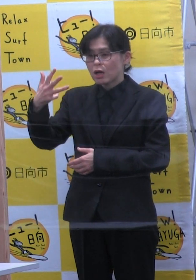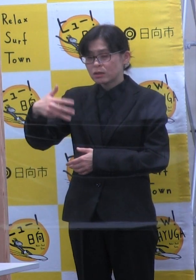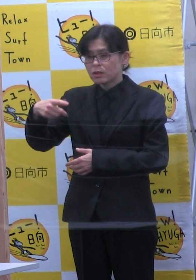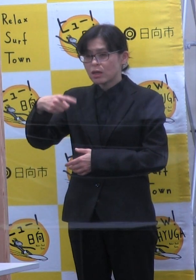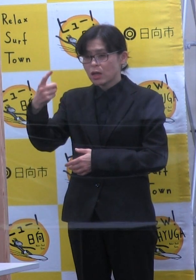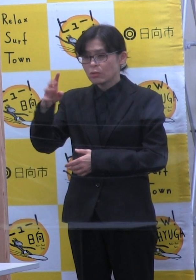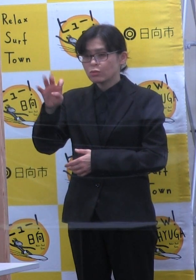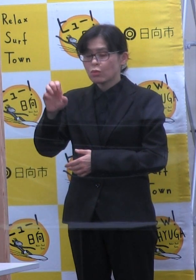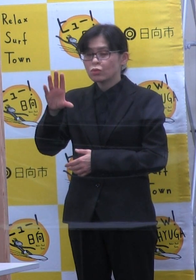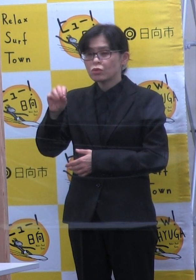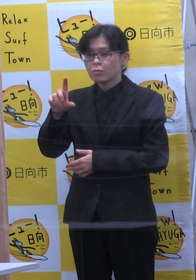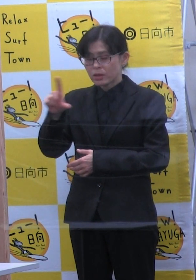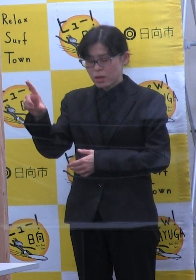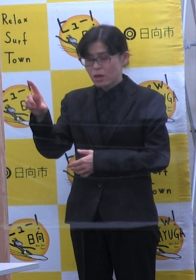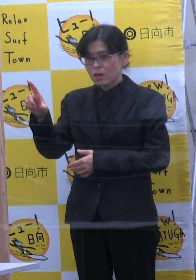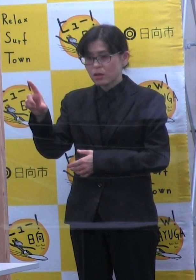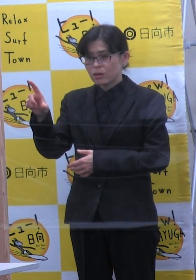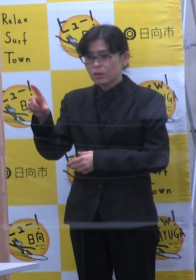万円、